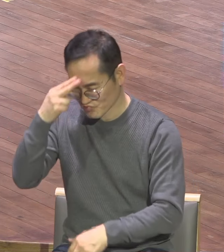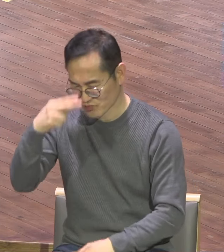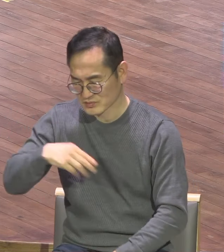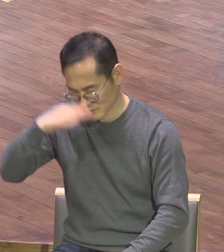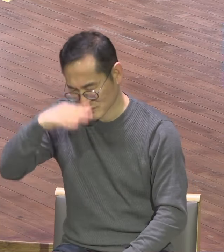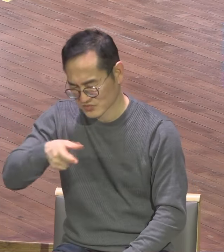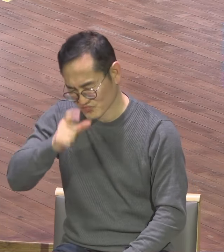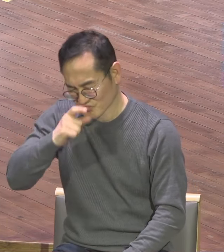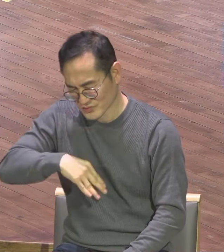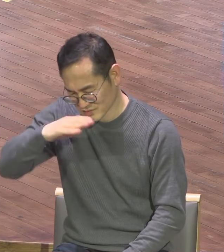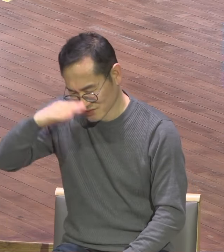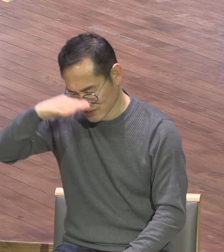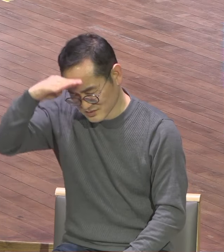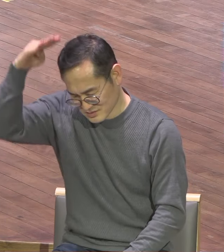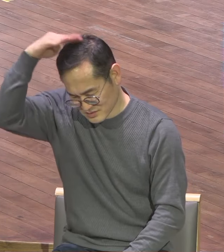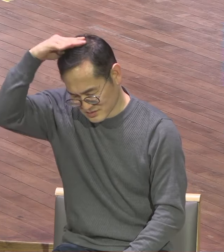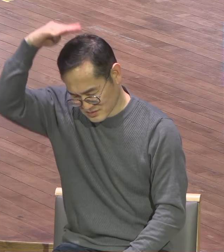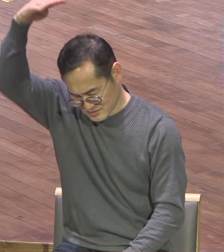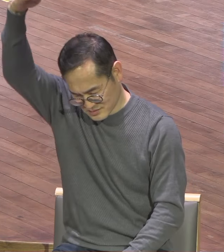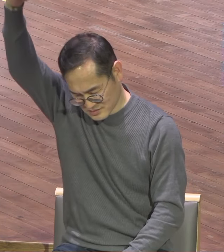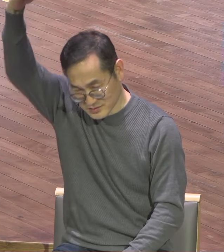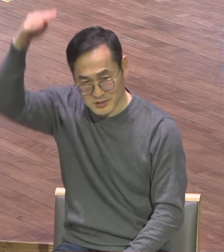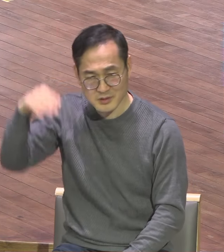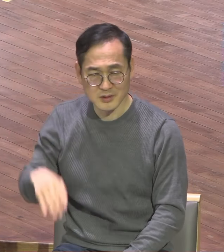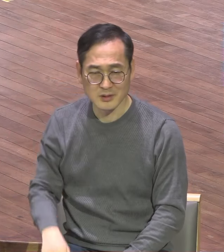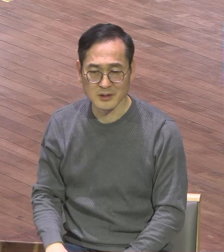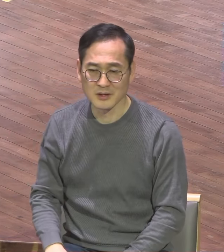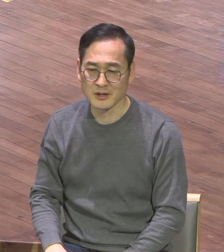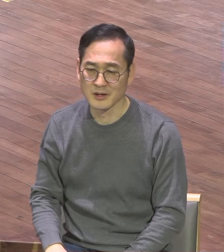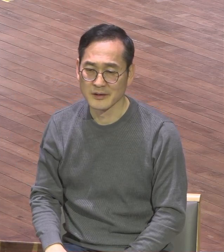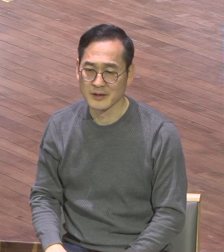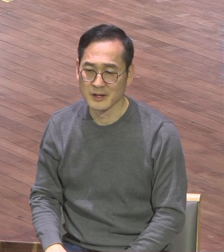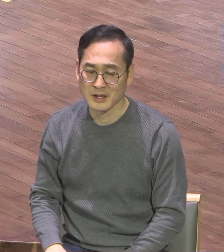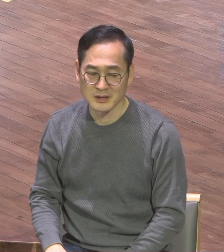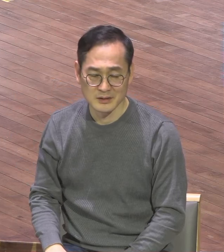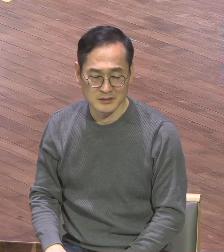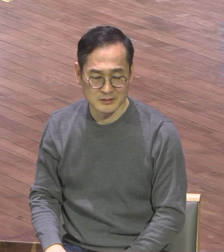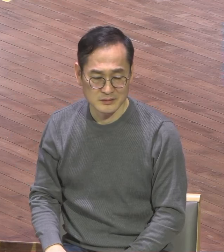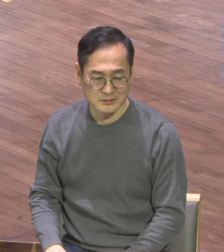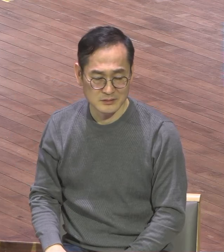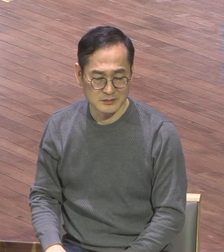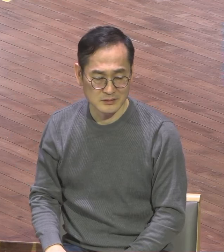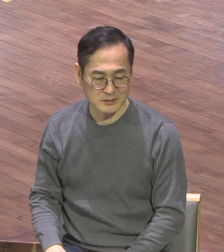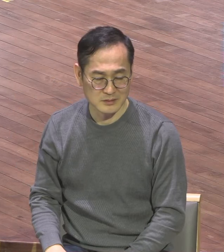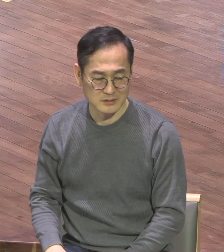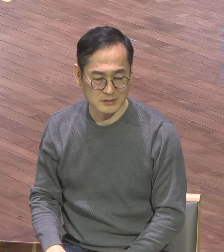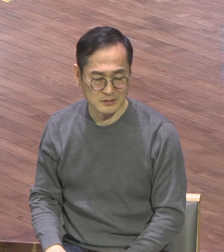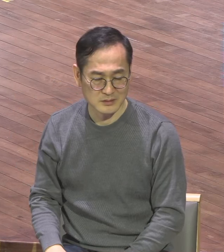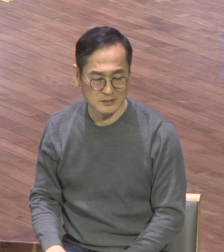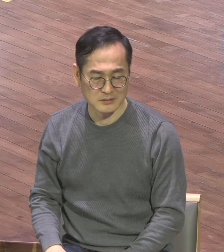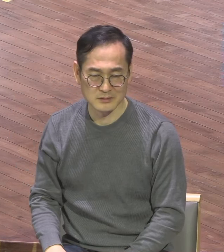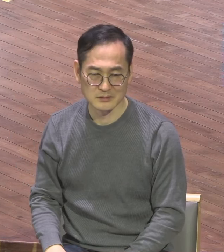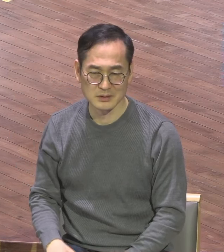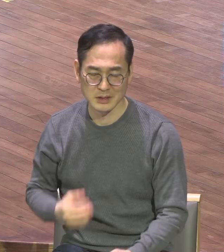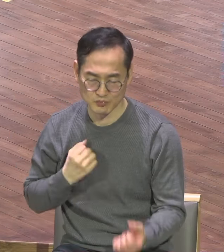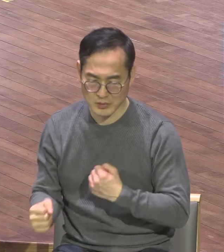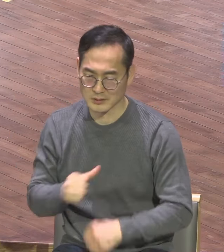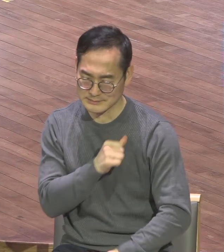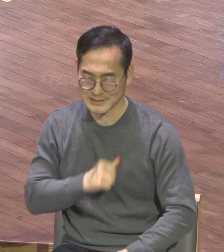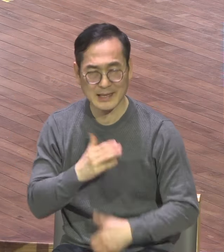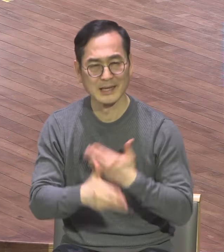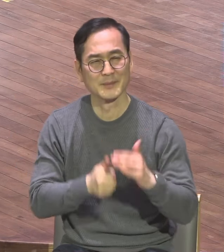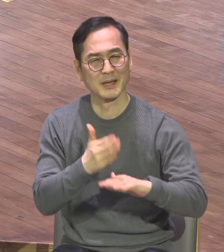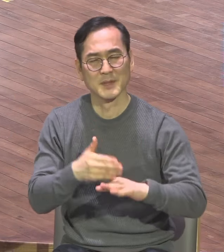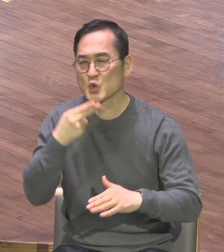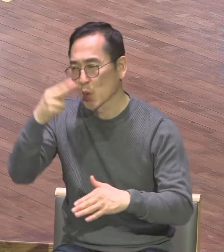먹고 있으니까 뭐 얼마나 뭐 정신없이 들을 끌고 앉더라고. 하나님 손 남편 손자 하나님 감사합니다. 토요일날